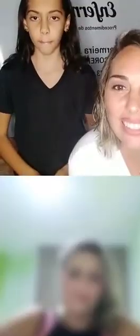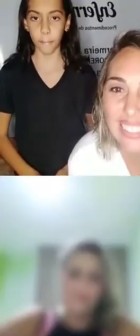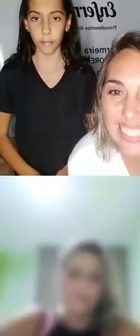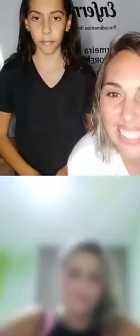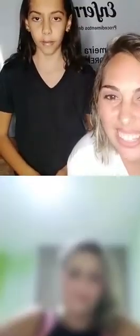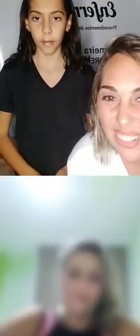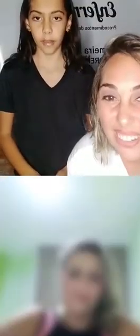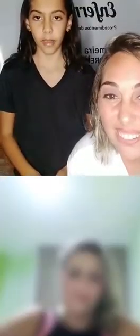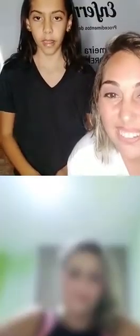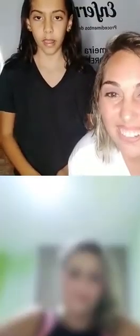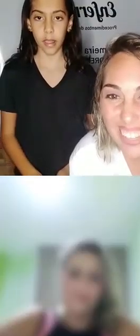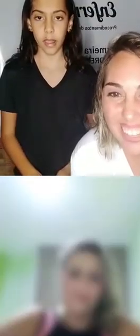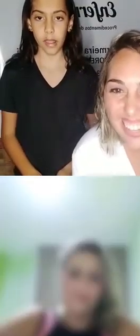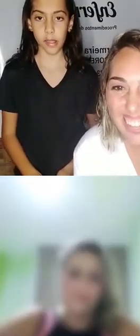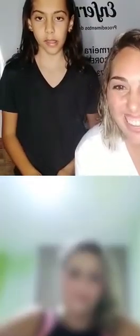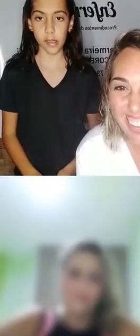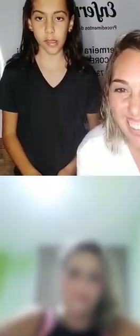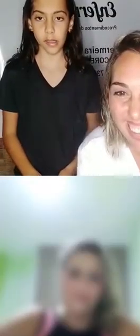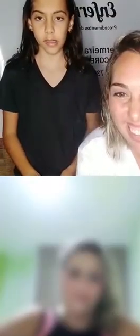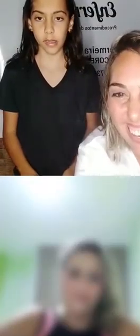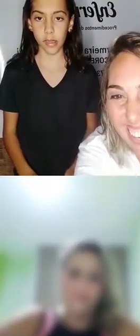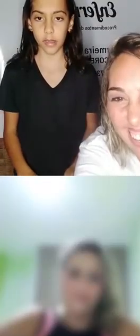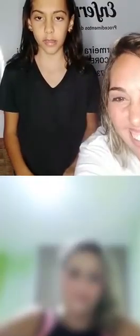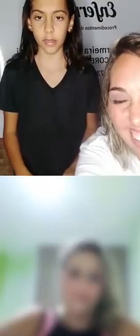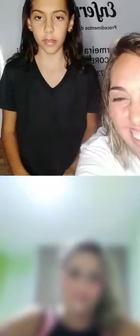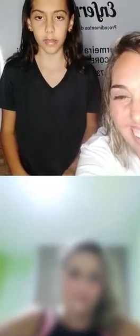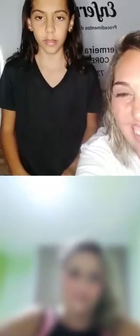aí. Ó, ela!